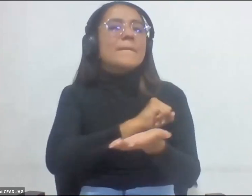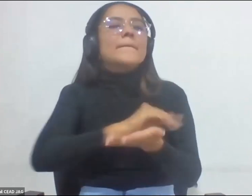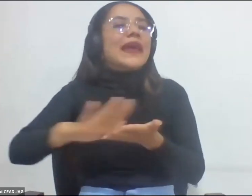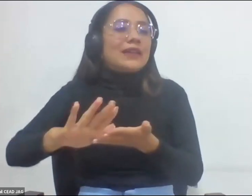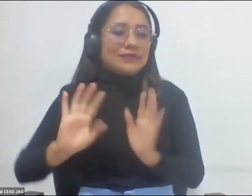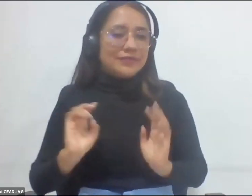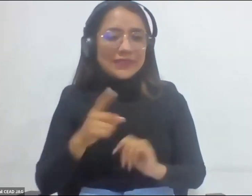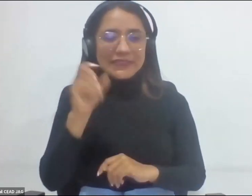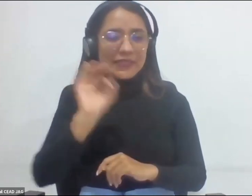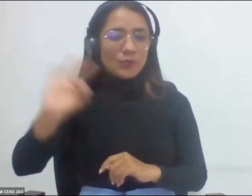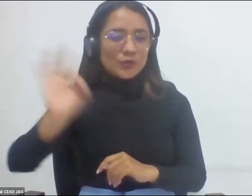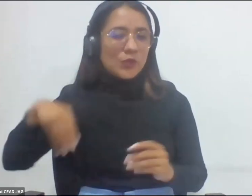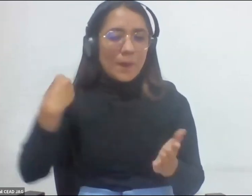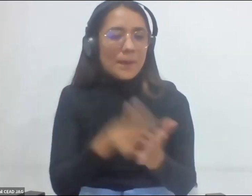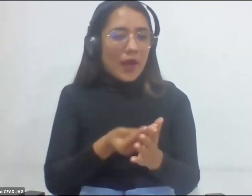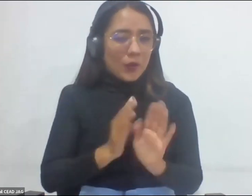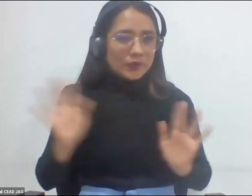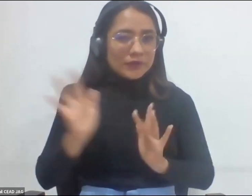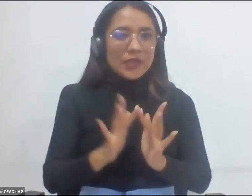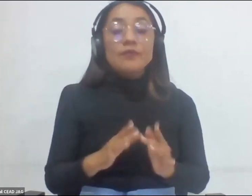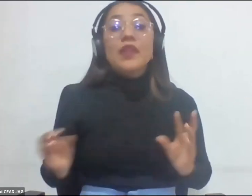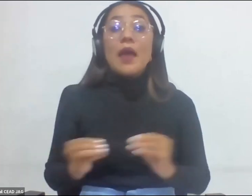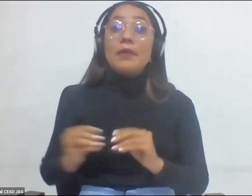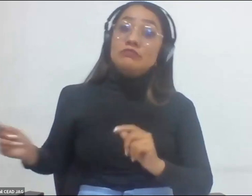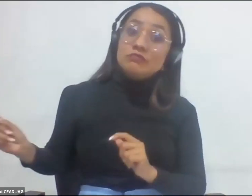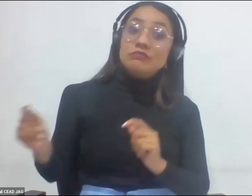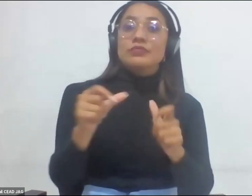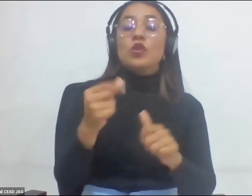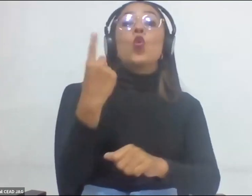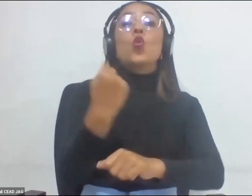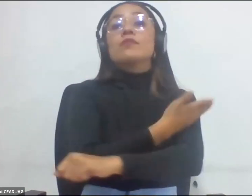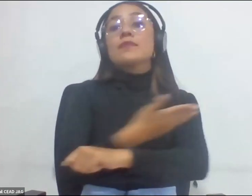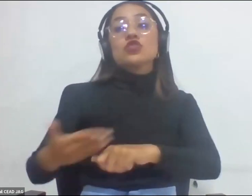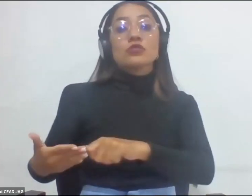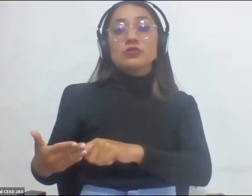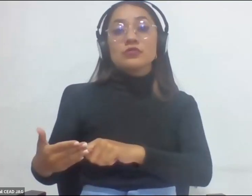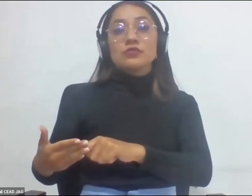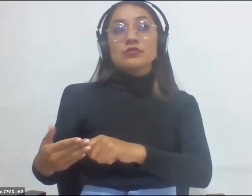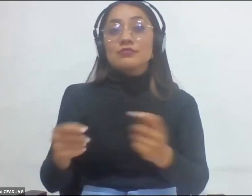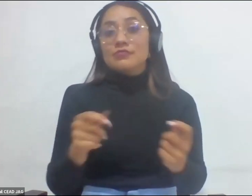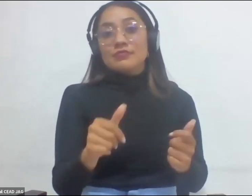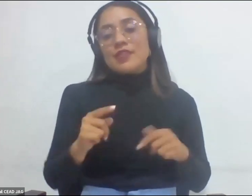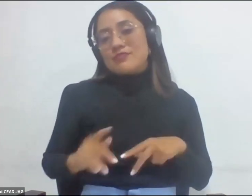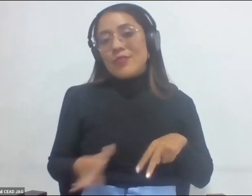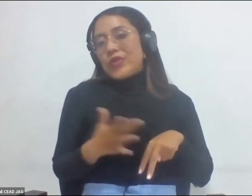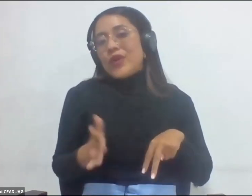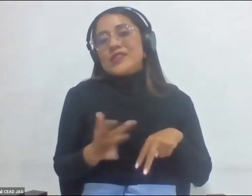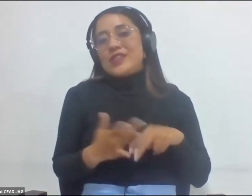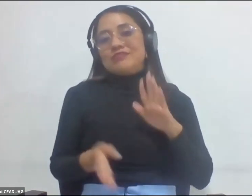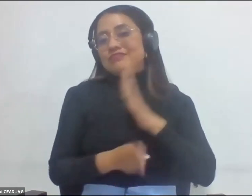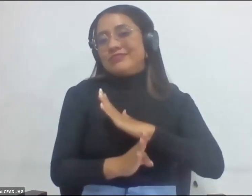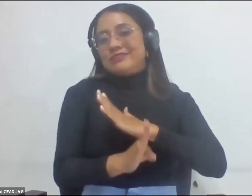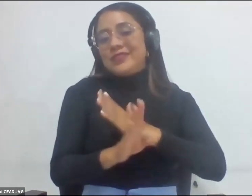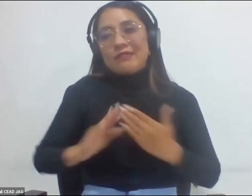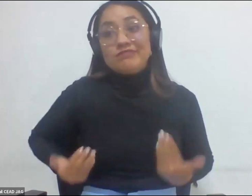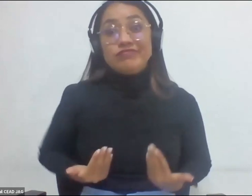de la matrícula y recibe un subsidio de un millón de pesos en cada periodo académico son motivaciones para continuar por